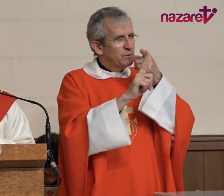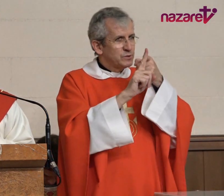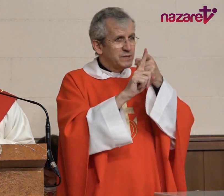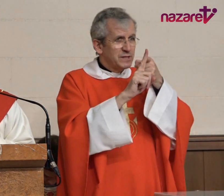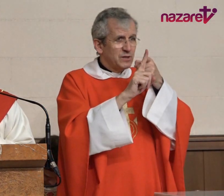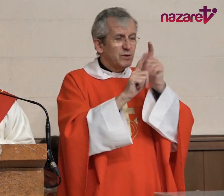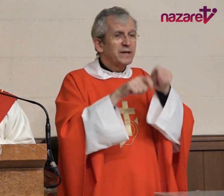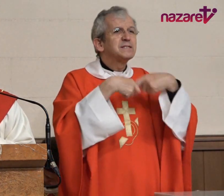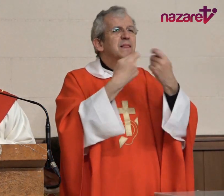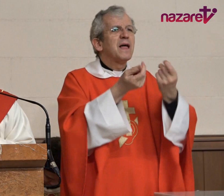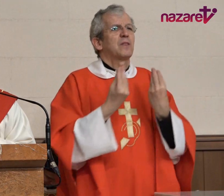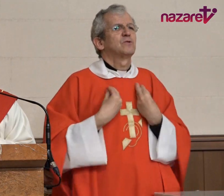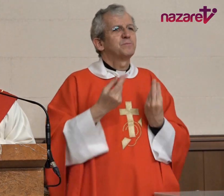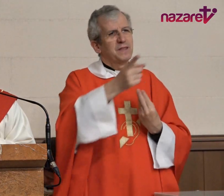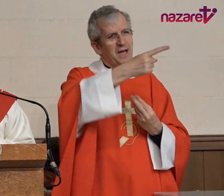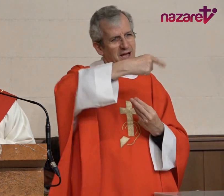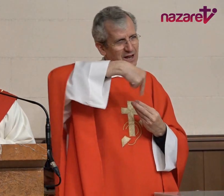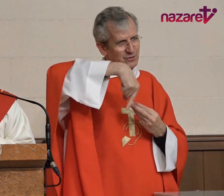darnos a nosotros vida.